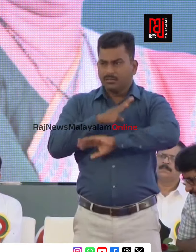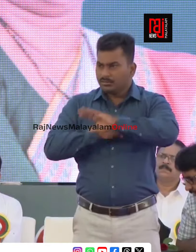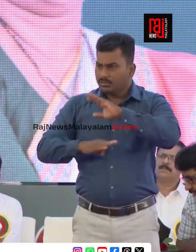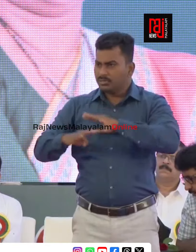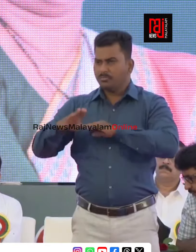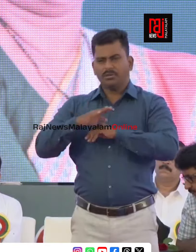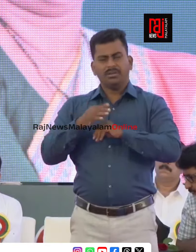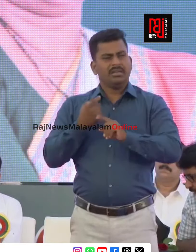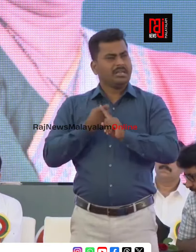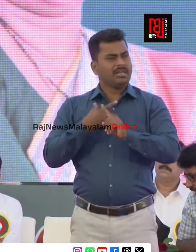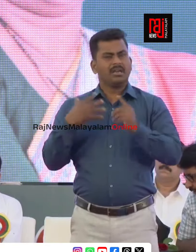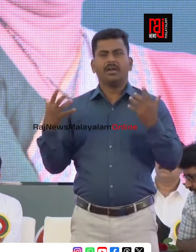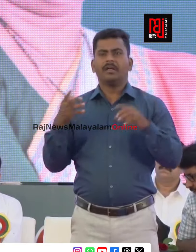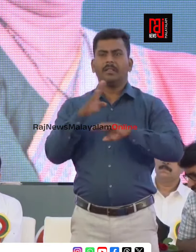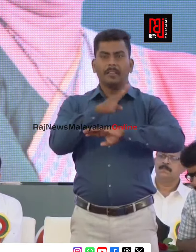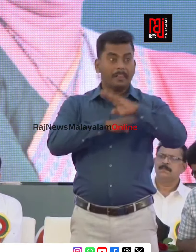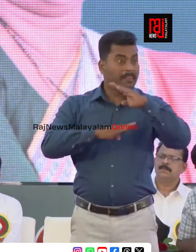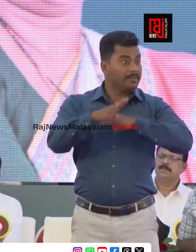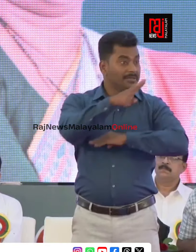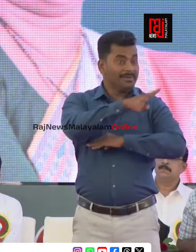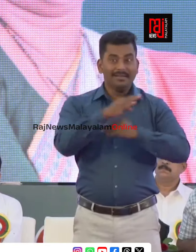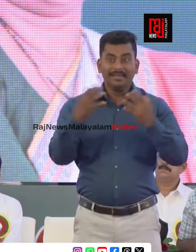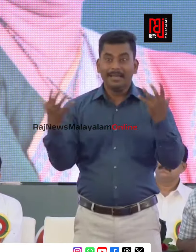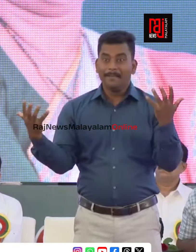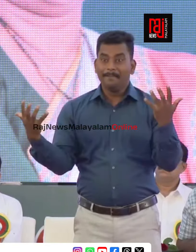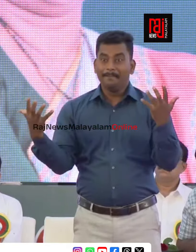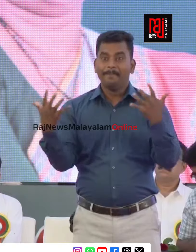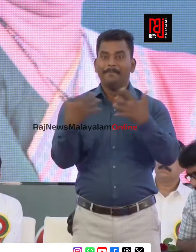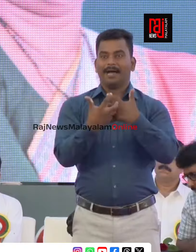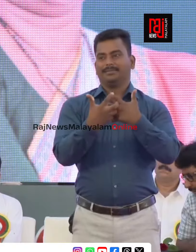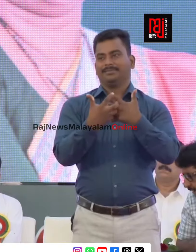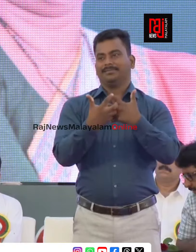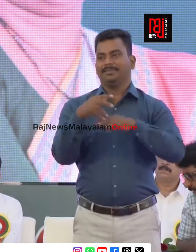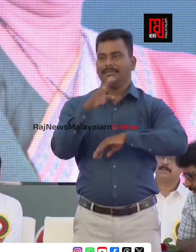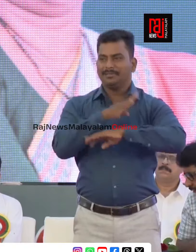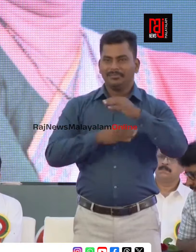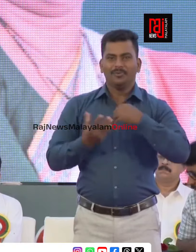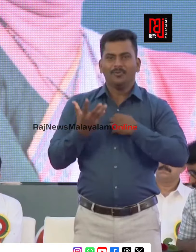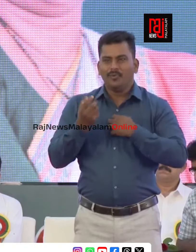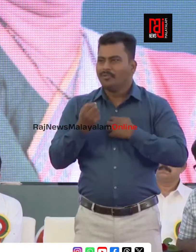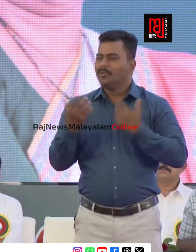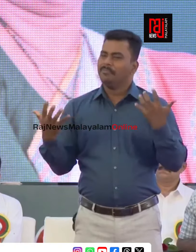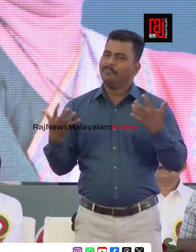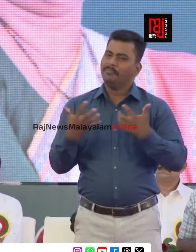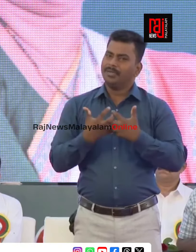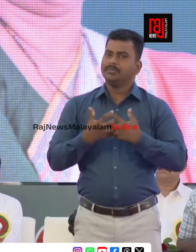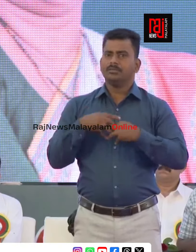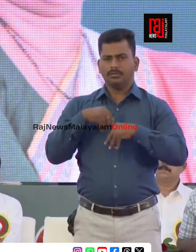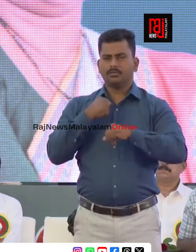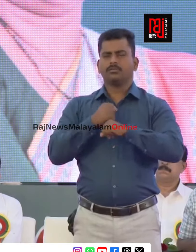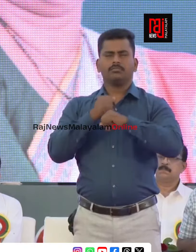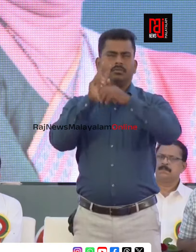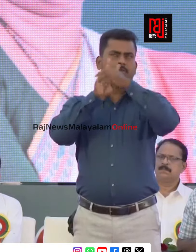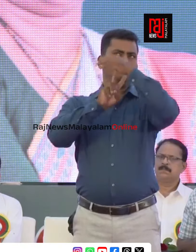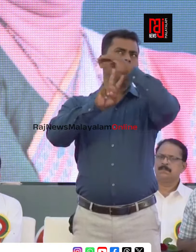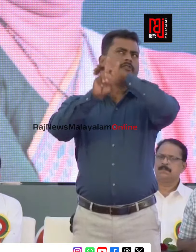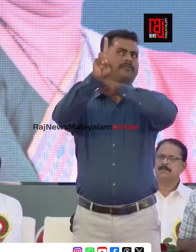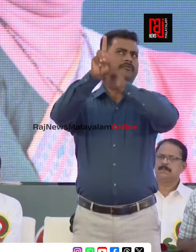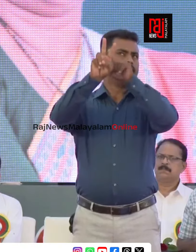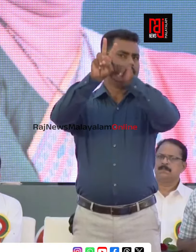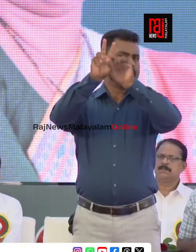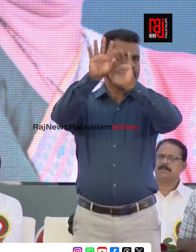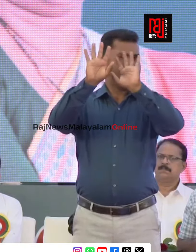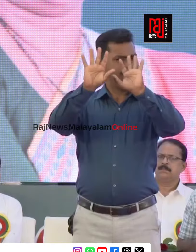ഭിന്നശേഷി സൗഹൃദമാക്കുക, ഇവയെല്ലാം ചെയ്തു വരുന്നത് ഈ കാഴ്ചപ്പാടിൻ്റെ ഭാഗമായാണ്.